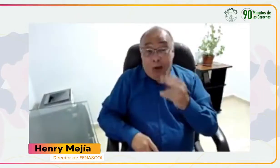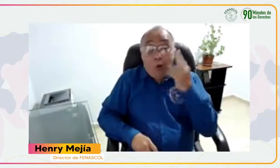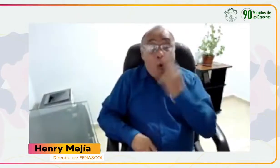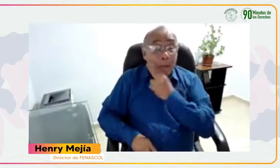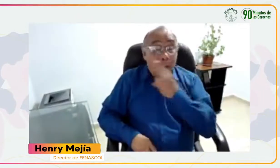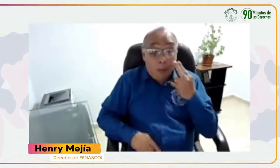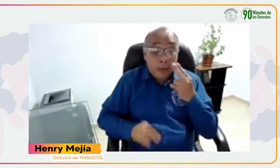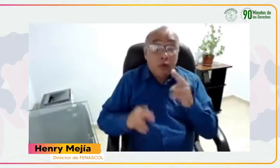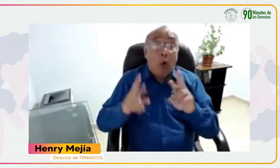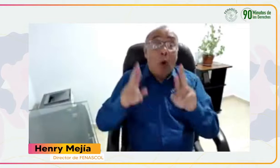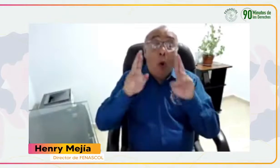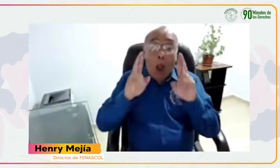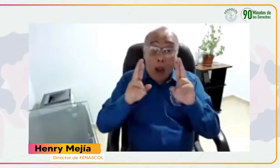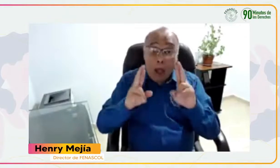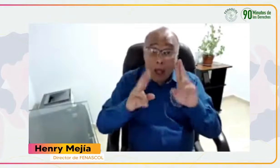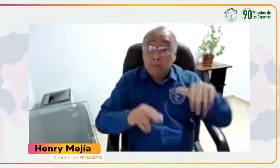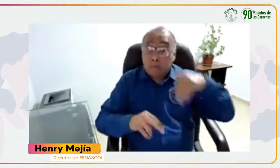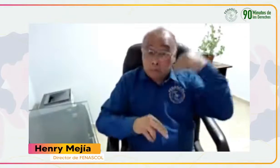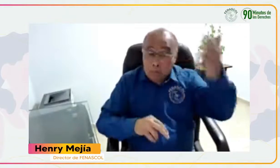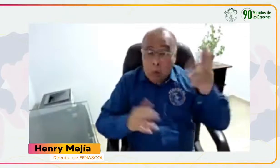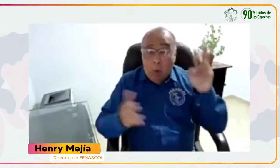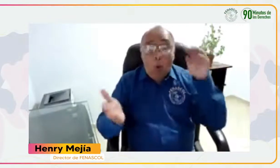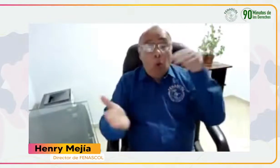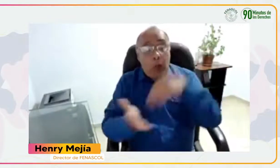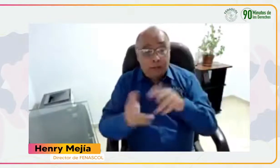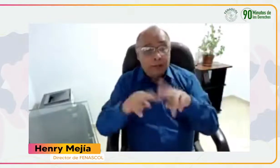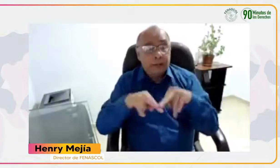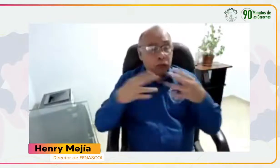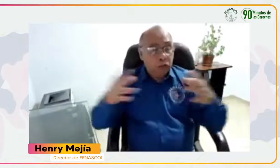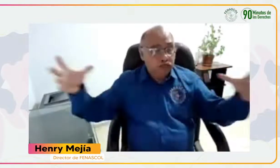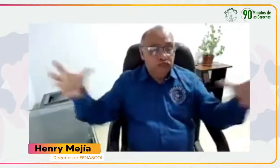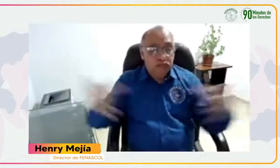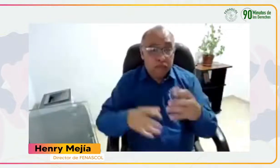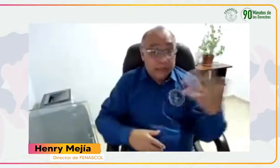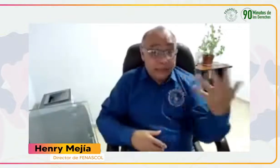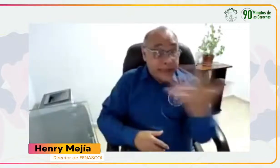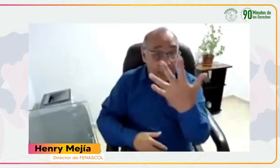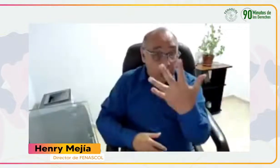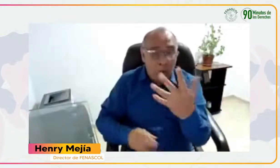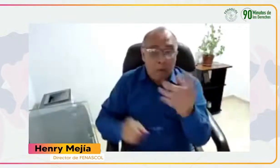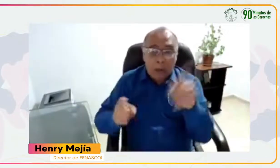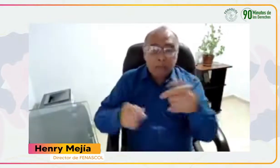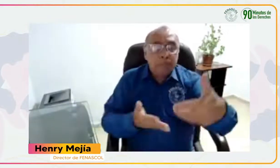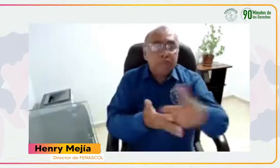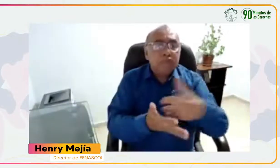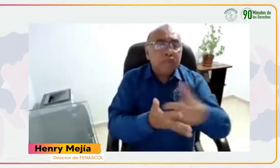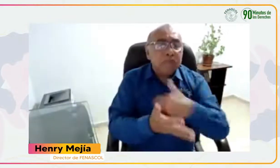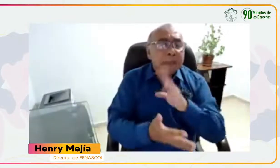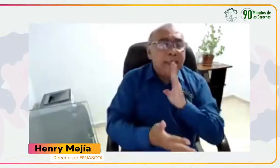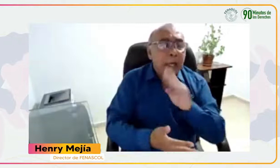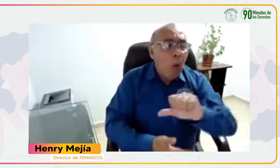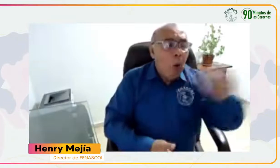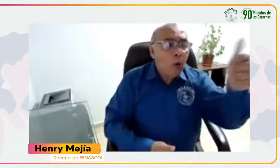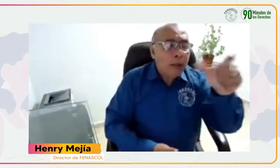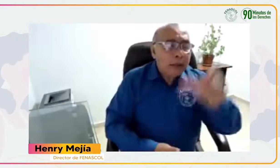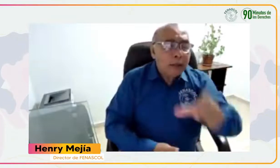un poquito, pero el compromiso que queda es que volvamos a reunirnos. Ustedes 5 y también que